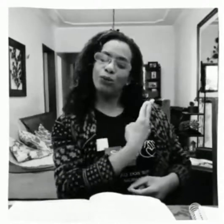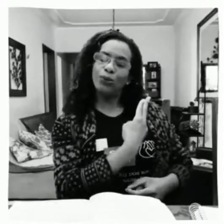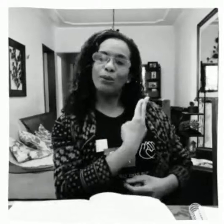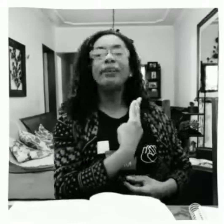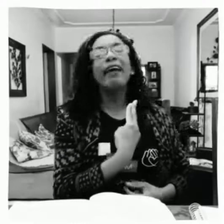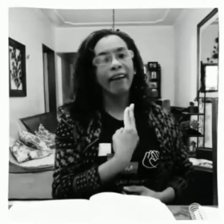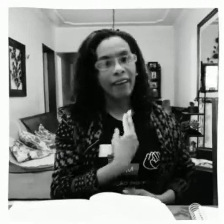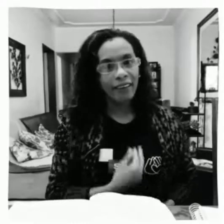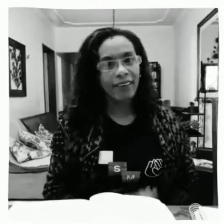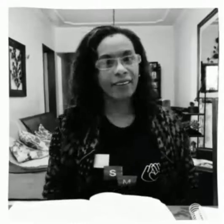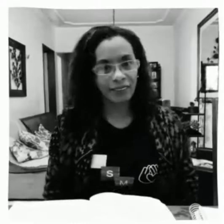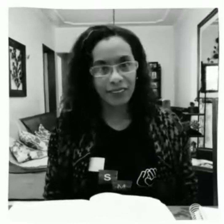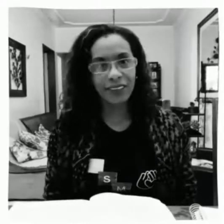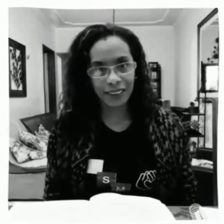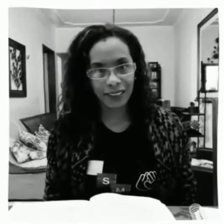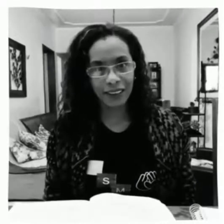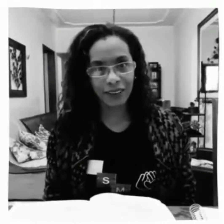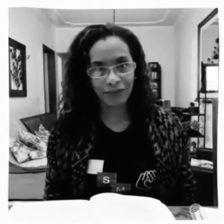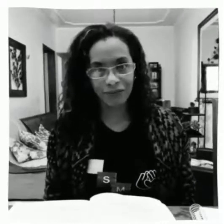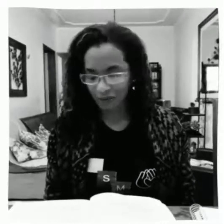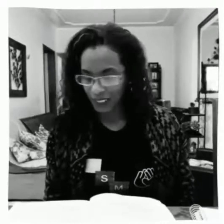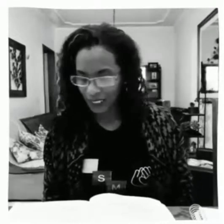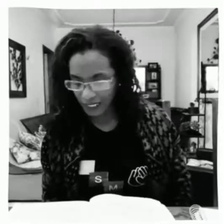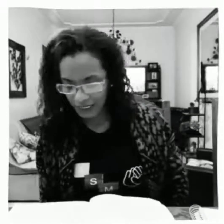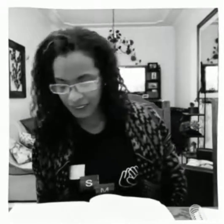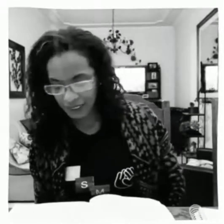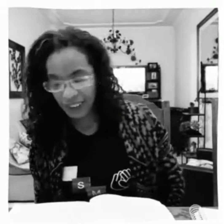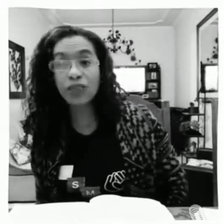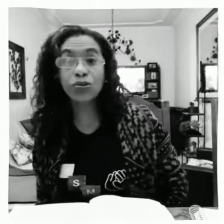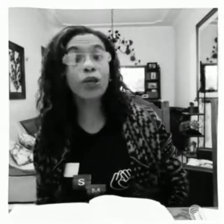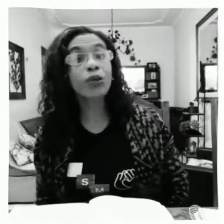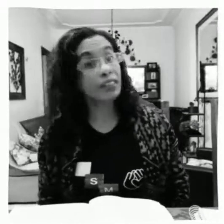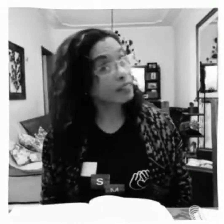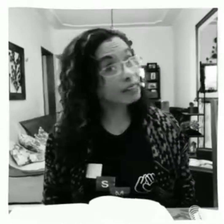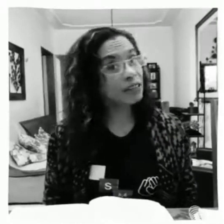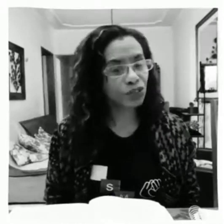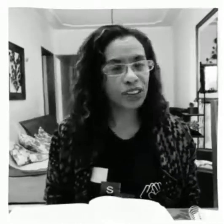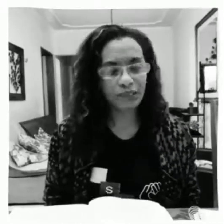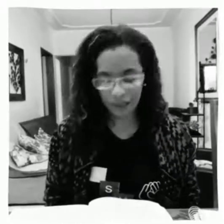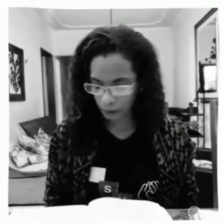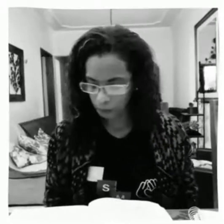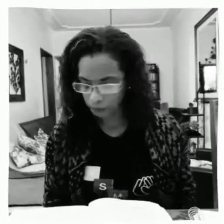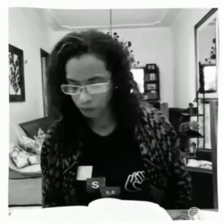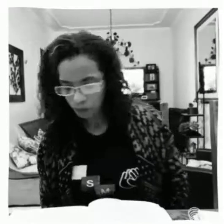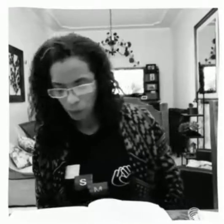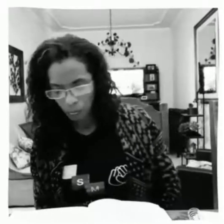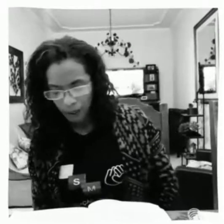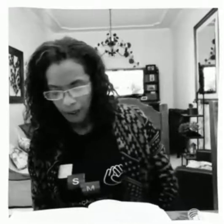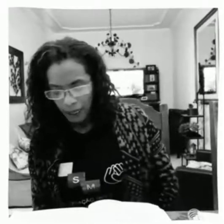O meu nome é. Entender? Isso que é orientação e direção.